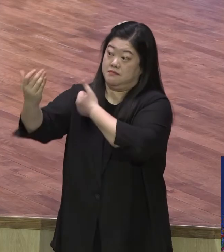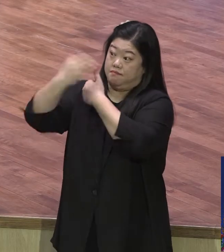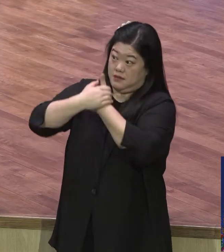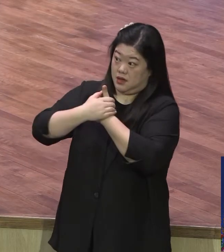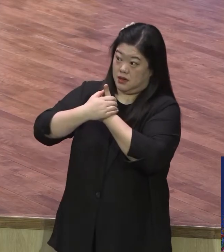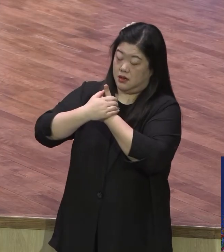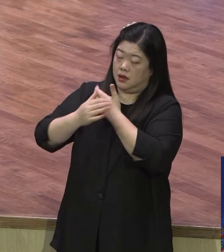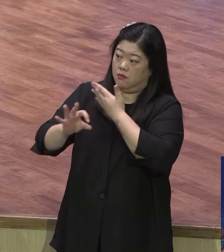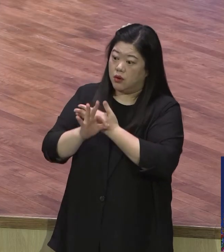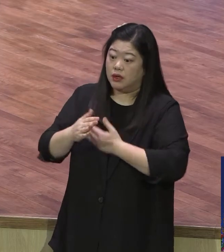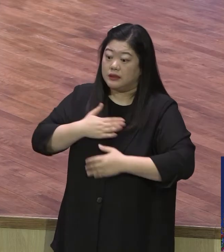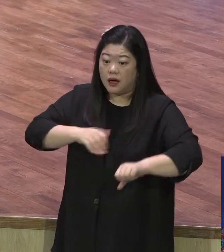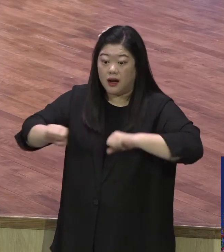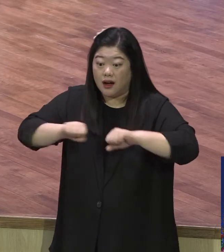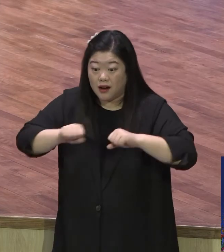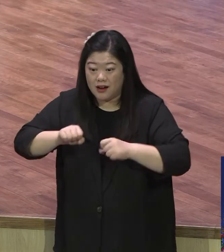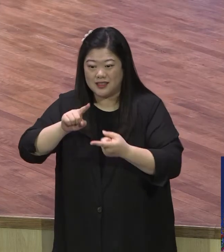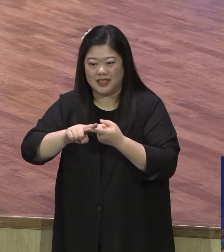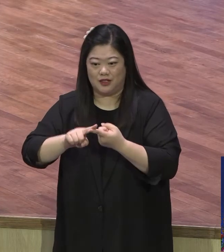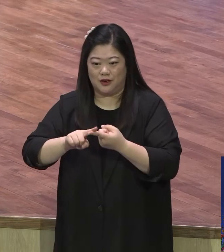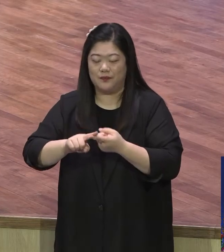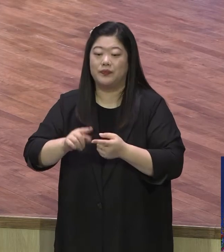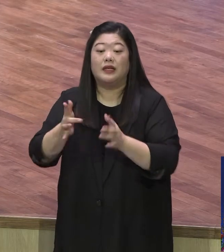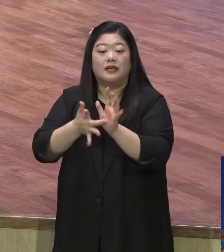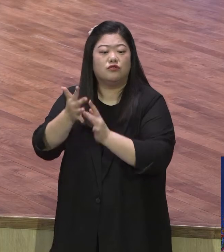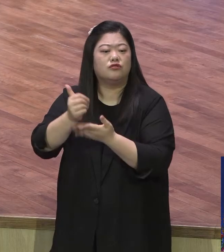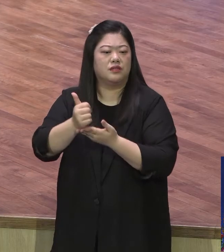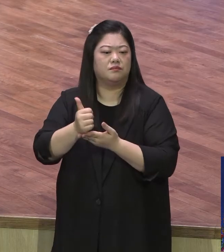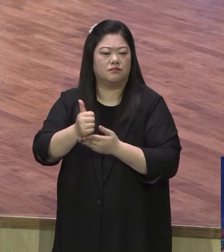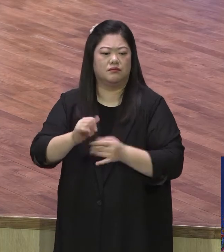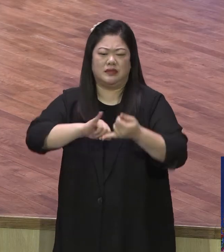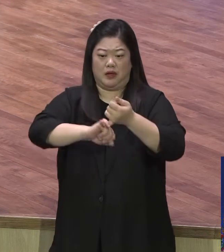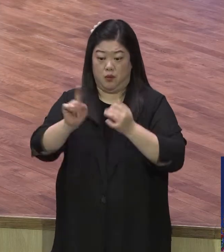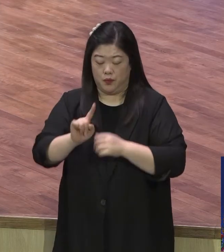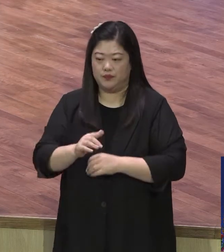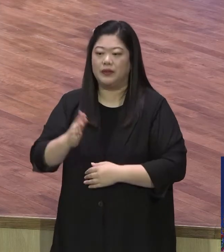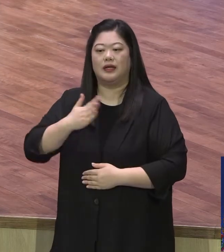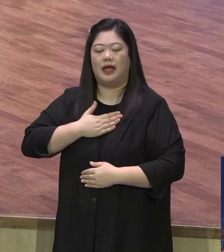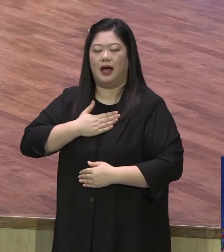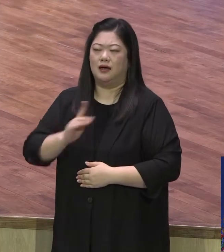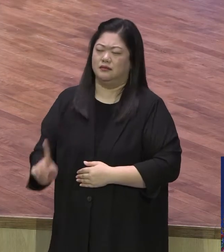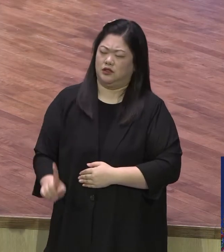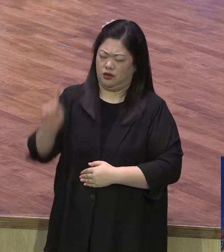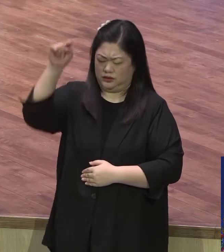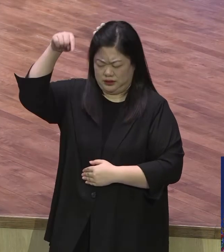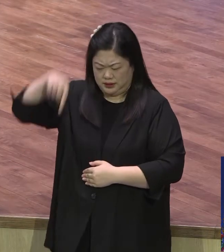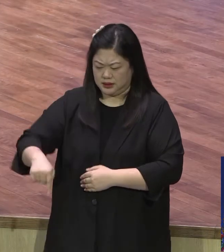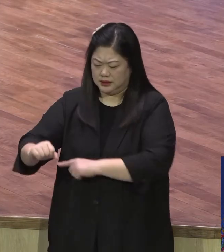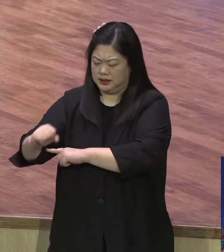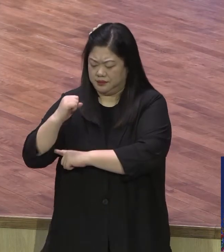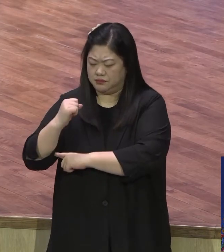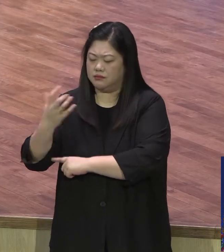표현을 해주는 말씀이에요 하늘과 땅의 모든 무엇을 가지신 예수 그 이스도께서